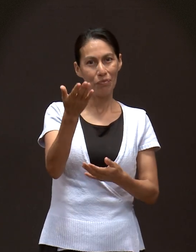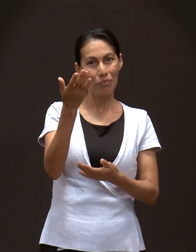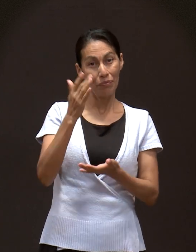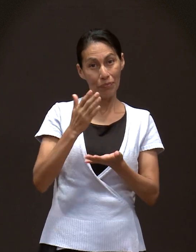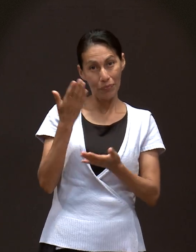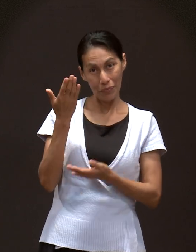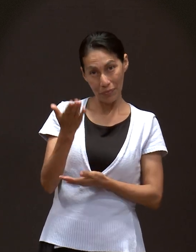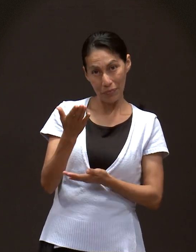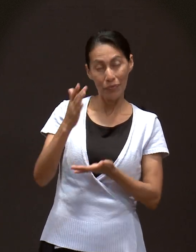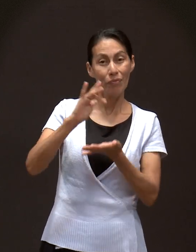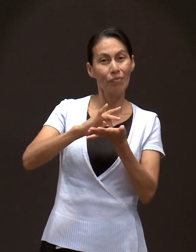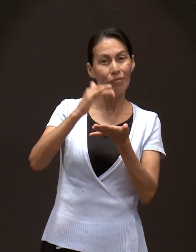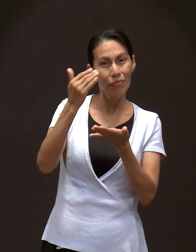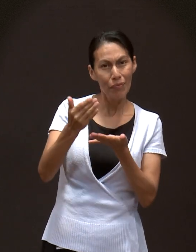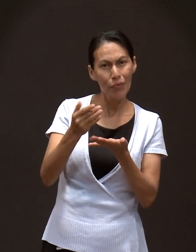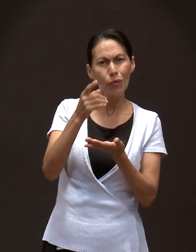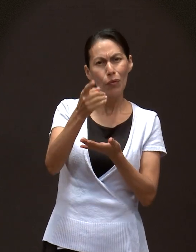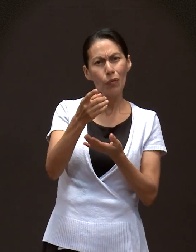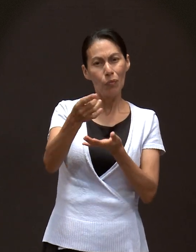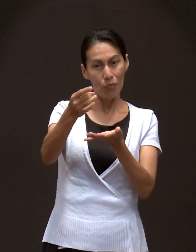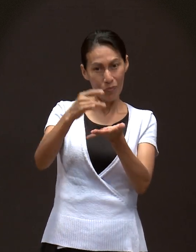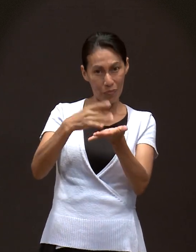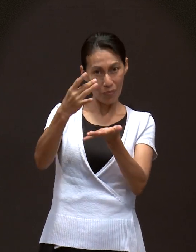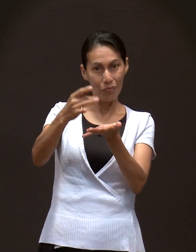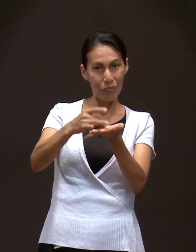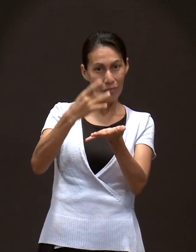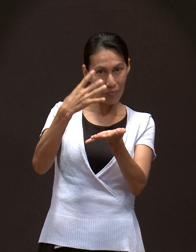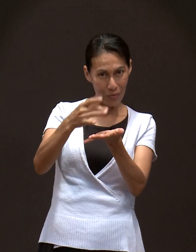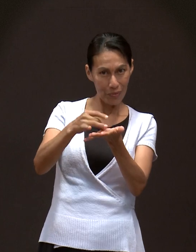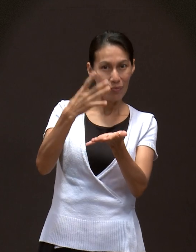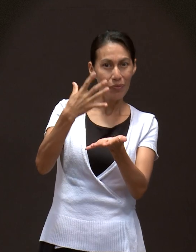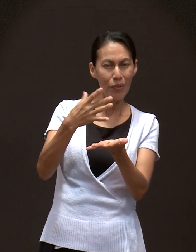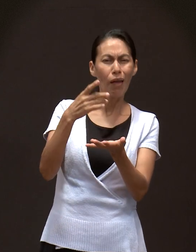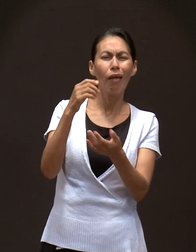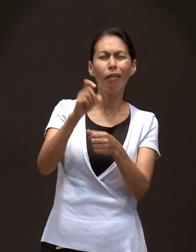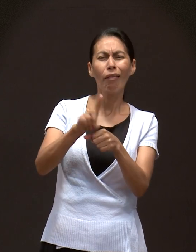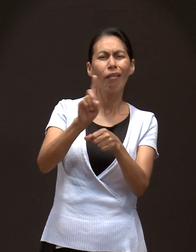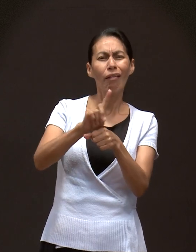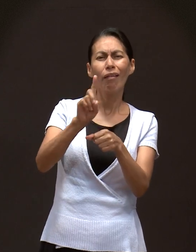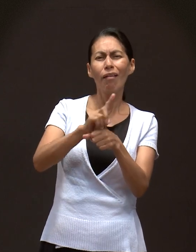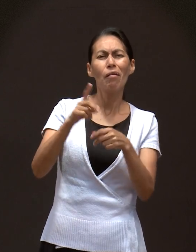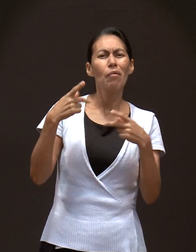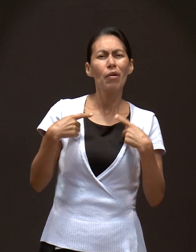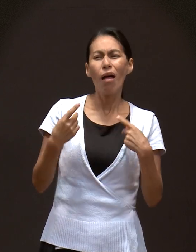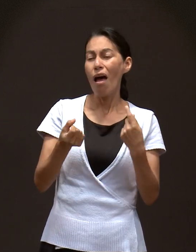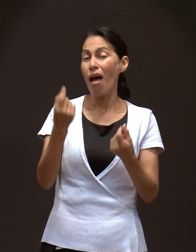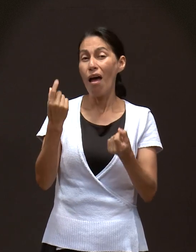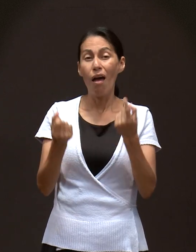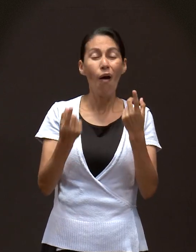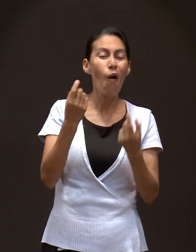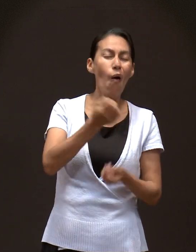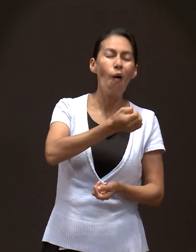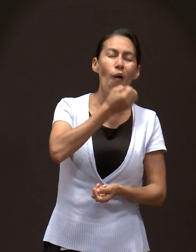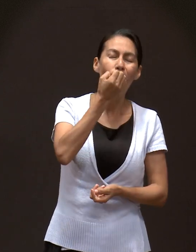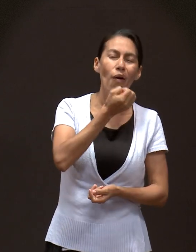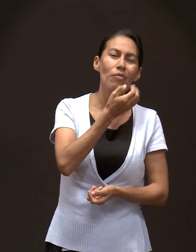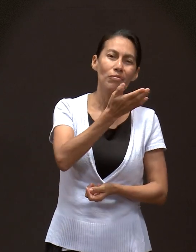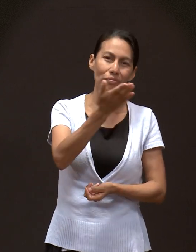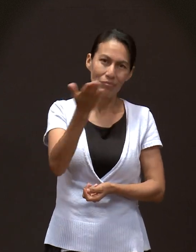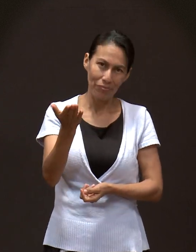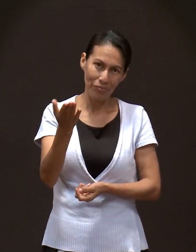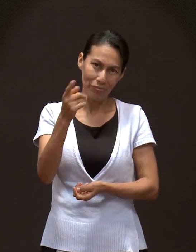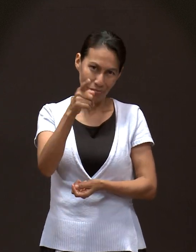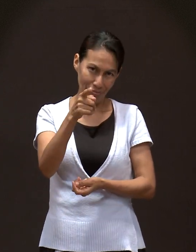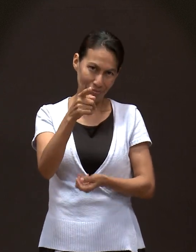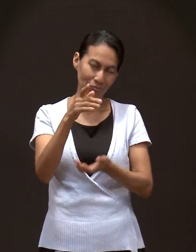agradecimientos al programa, todos los días tendrás a alguien que estará orando por ti, ferviente y persistentemente,